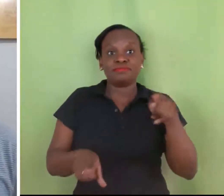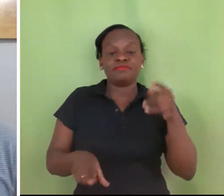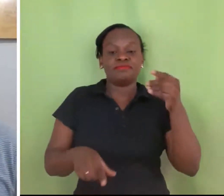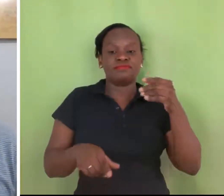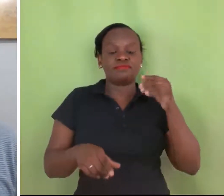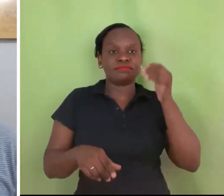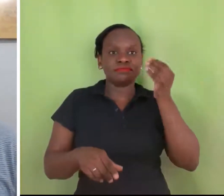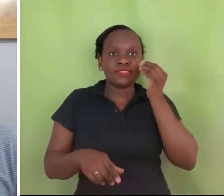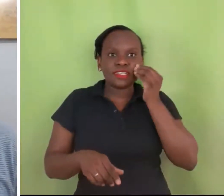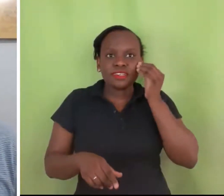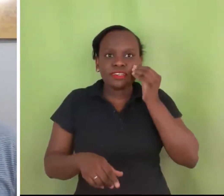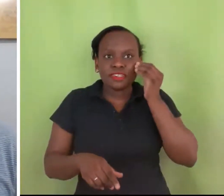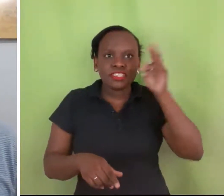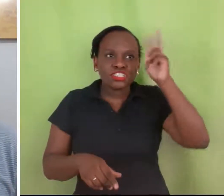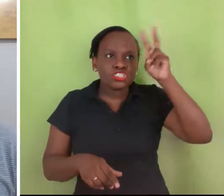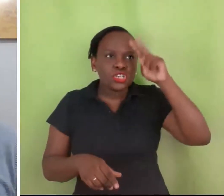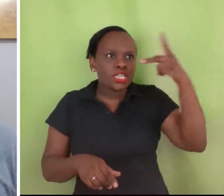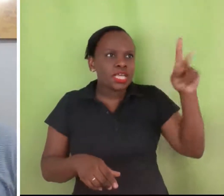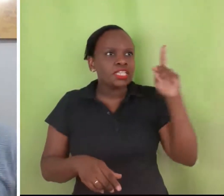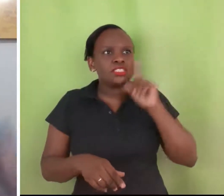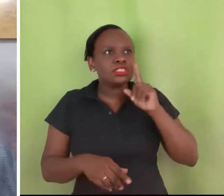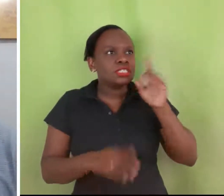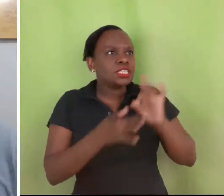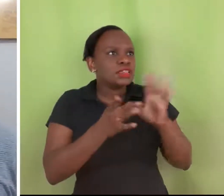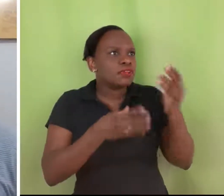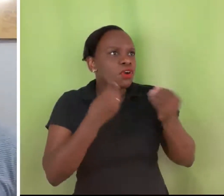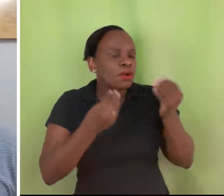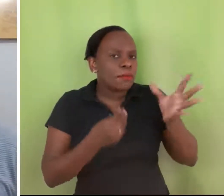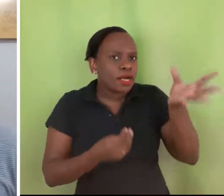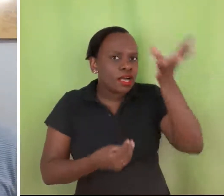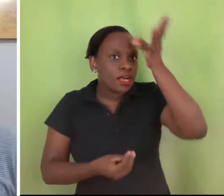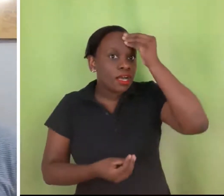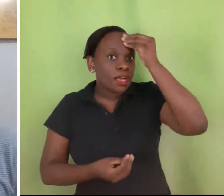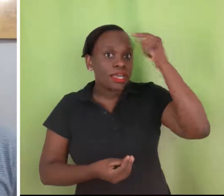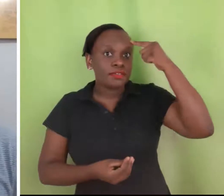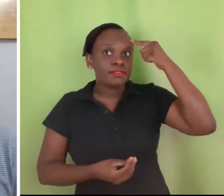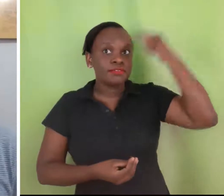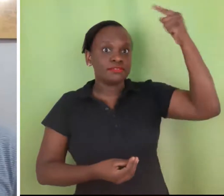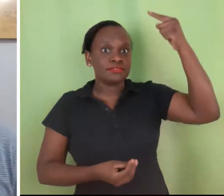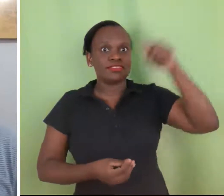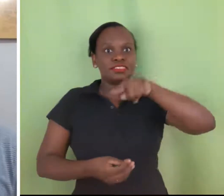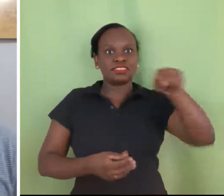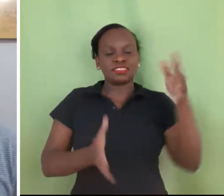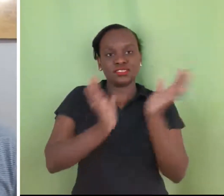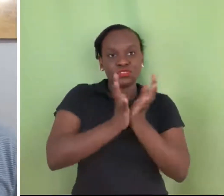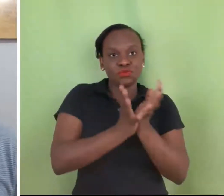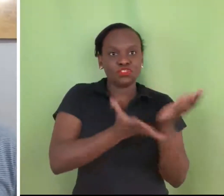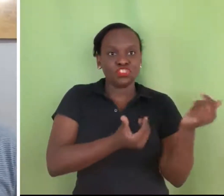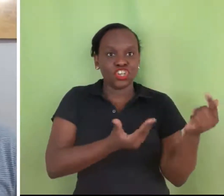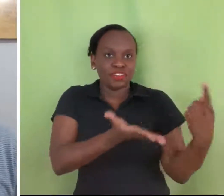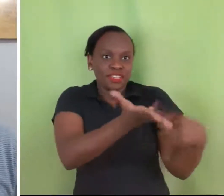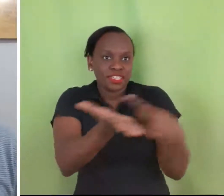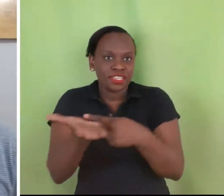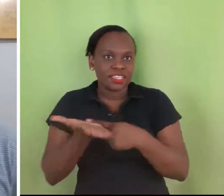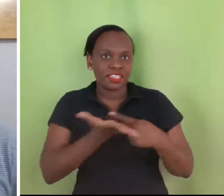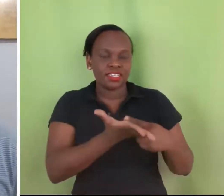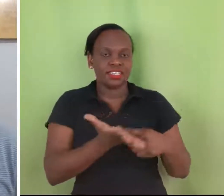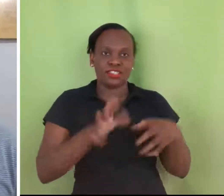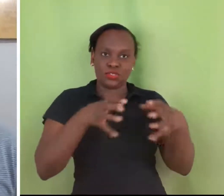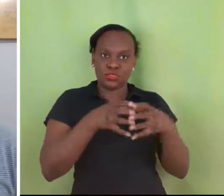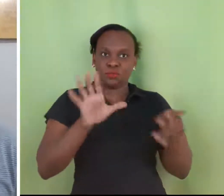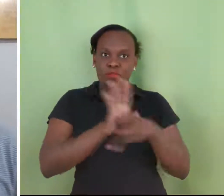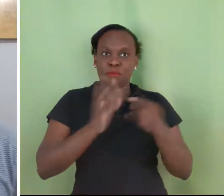conhecendo lá a história da independência dos Estados Unidos. Então, inspirados por essas ideias, né, esses jovens filhos da elite de